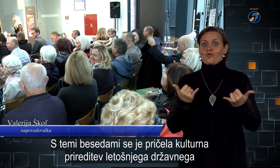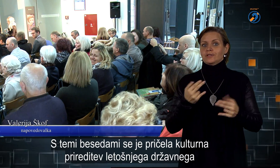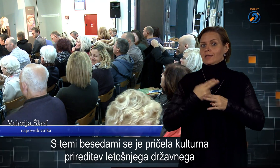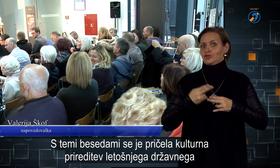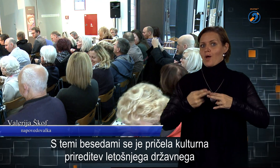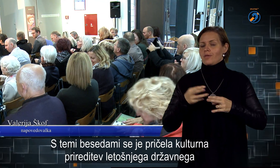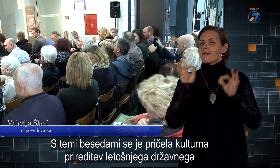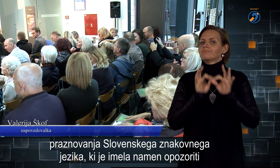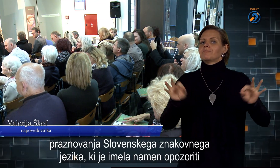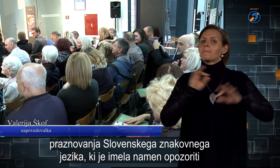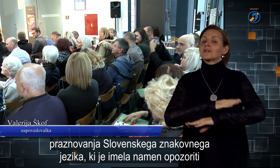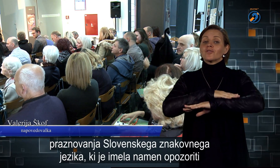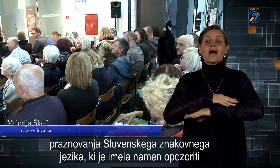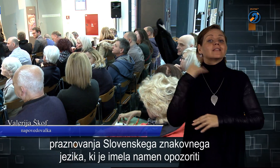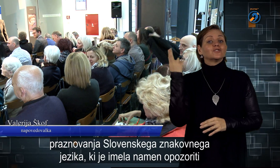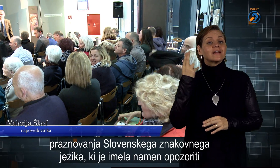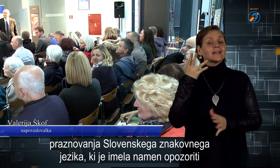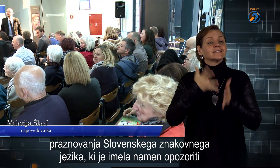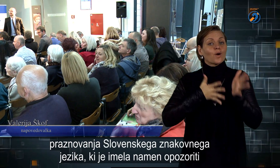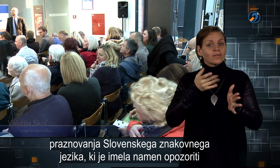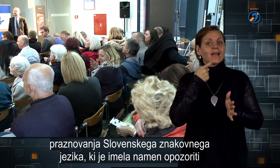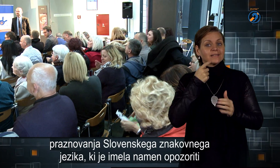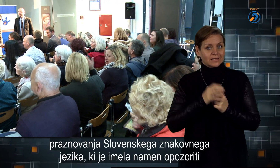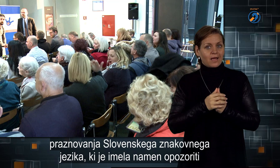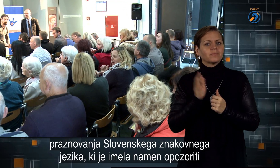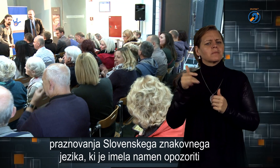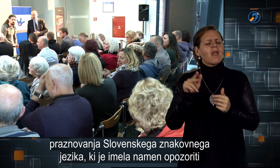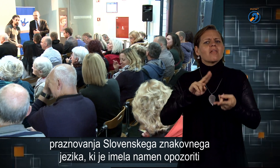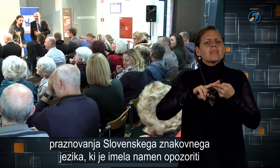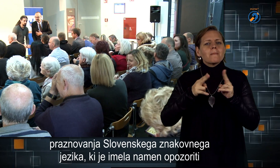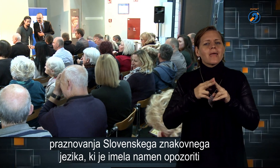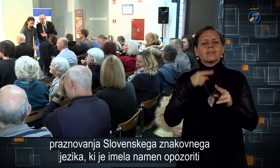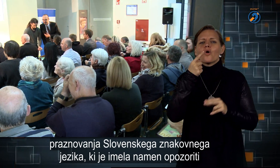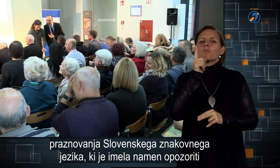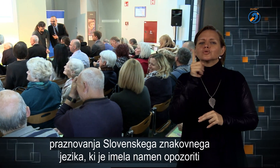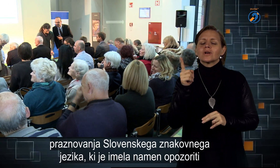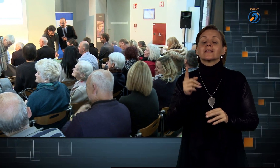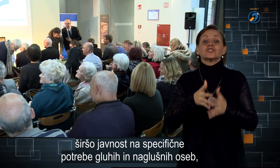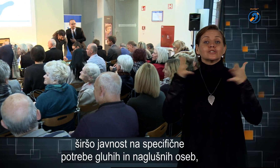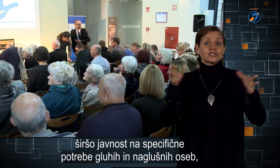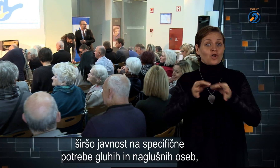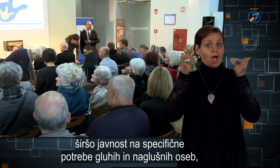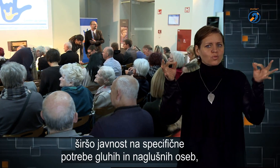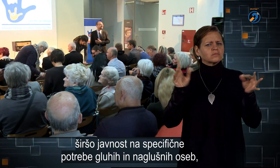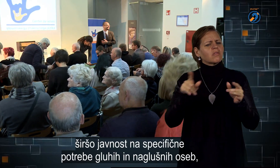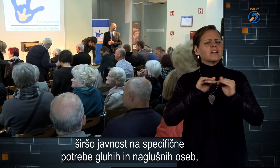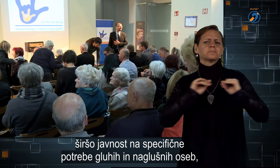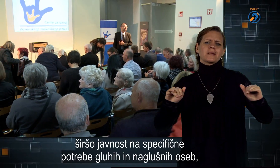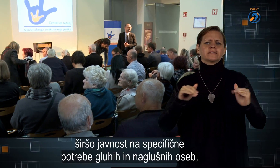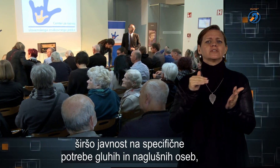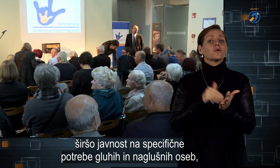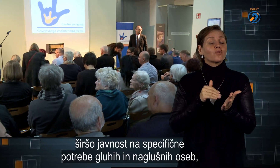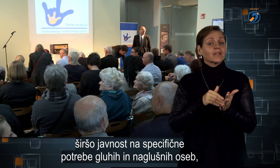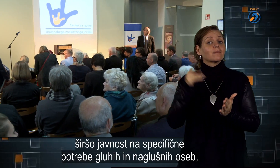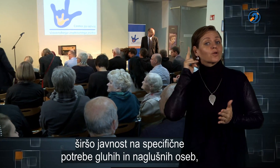kulturna prireditev letošnjega državnega praznovanja slovenskega znakovnega jezika, ki je imela namen opozoriti širšo